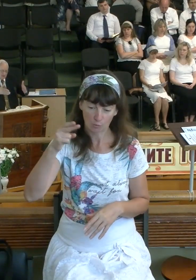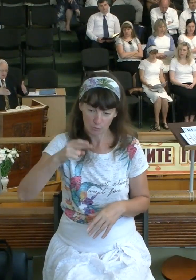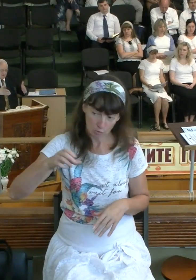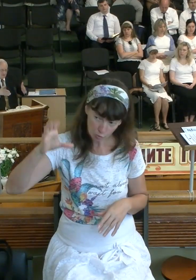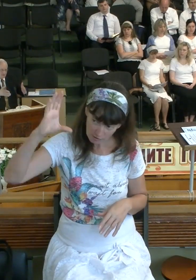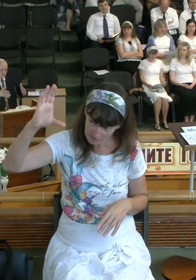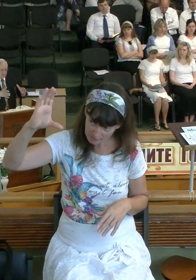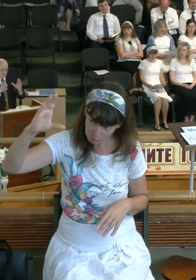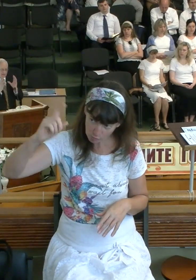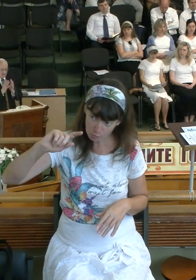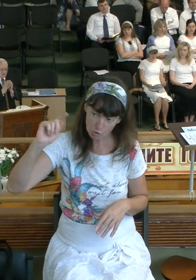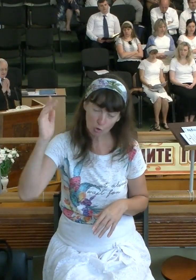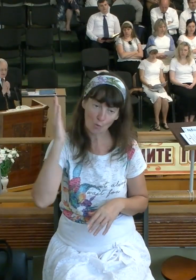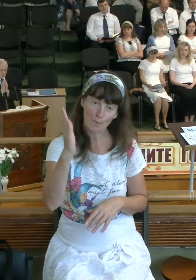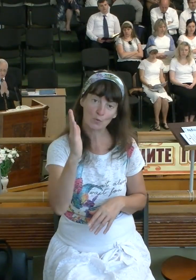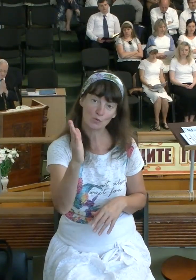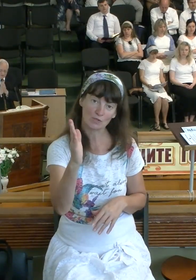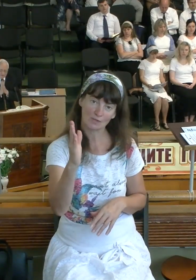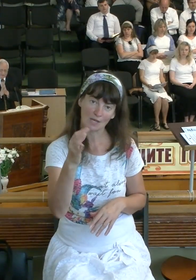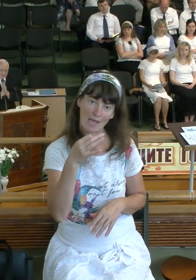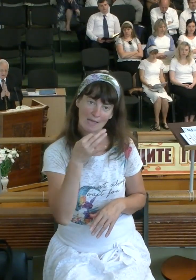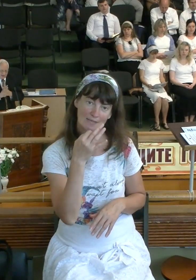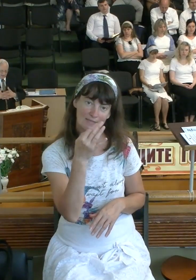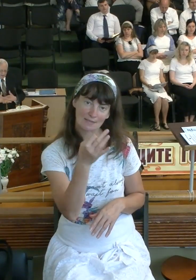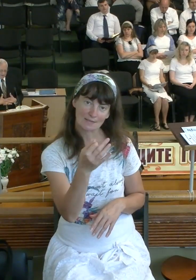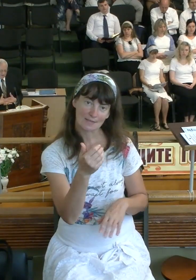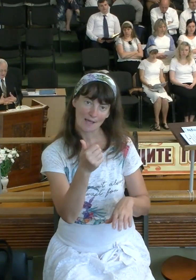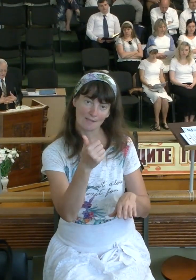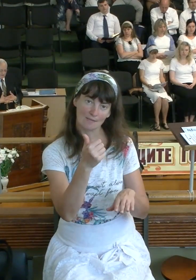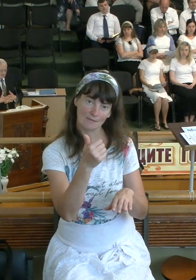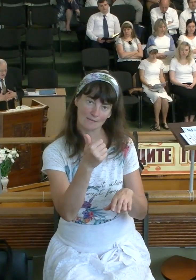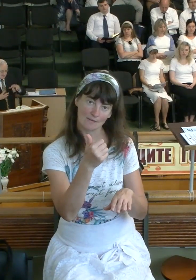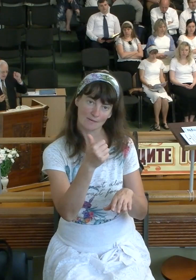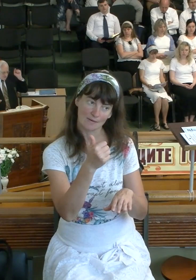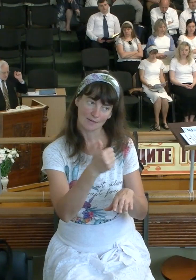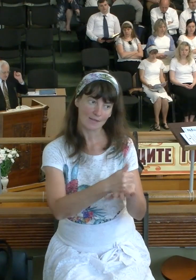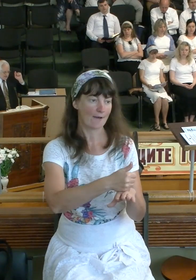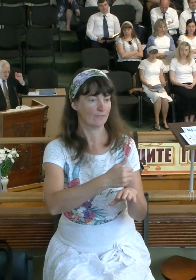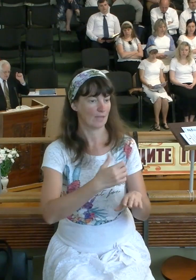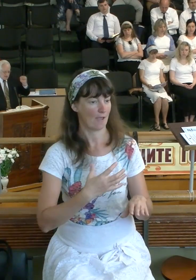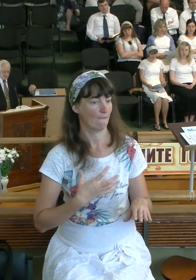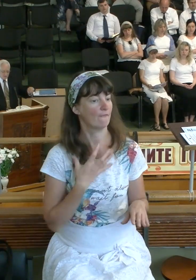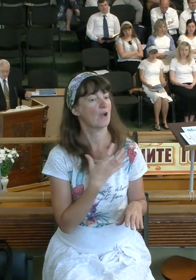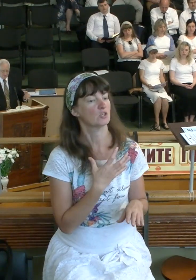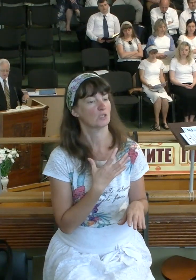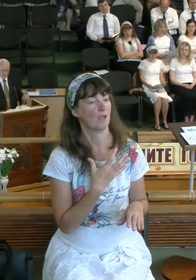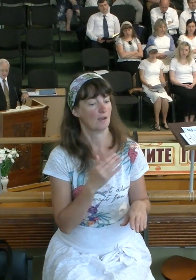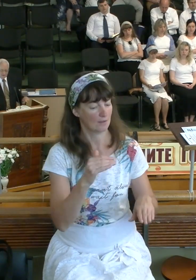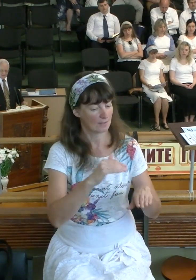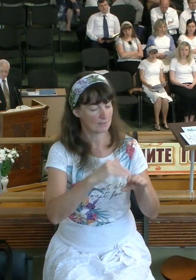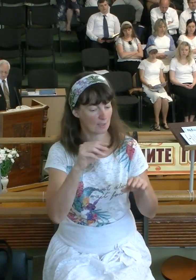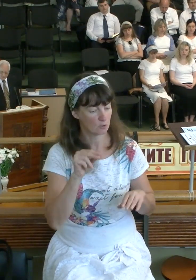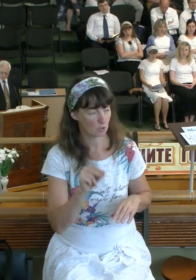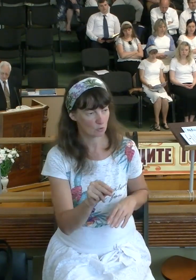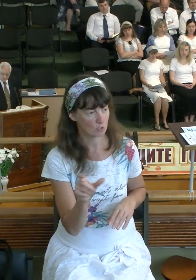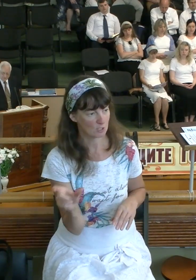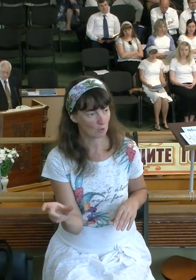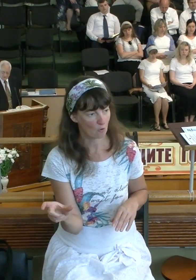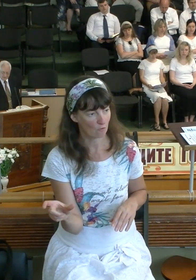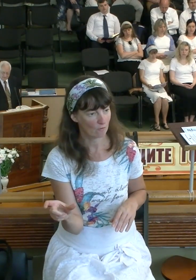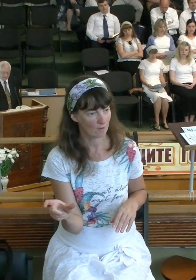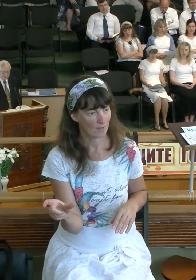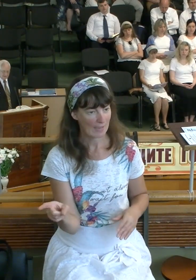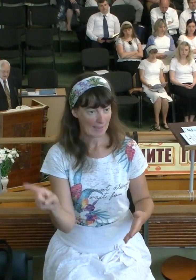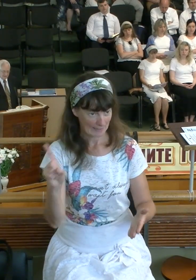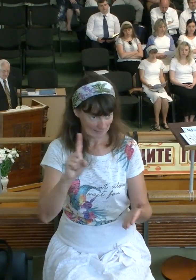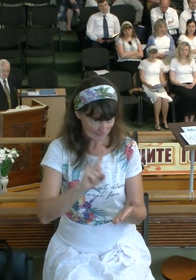придет, Он сказал нечто очень значительное, касающееся учеников. Оно должно